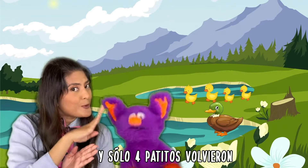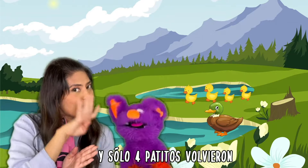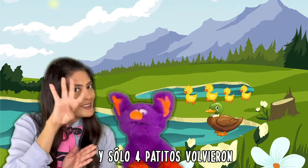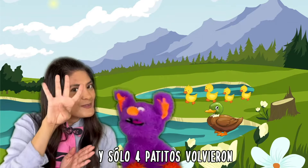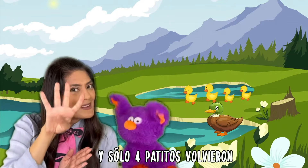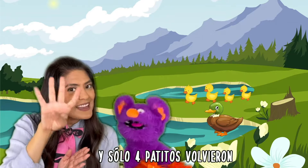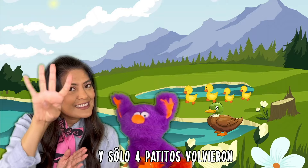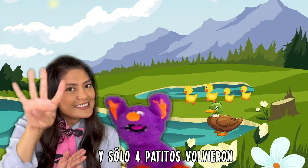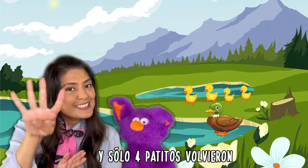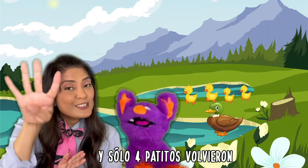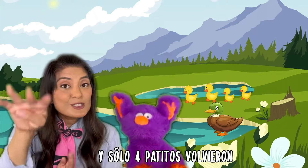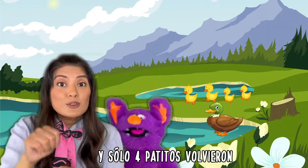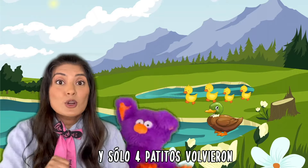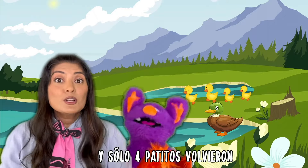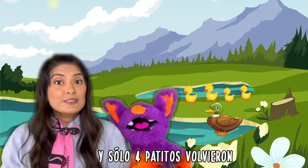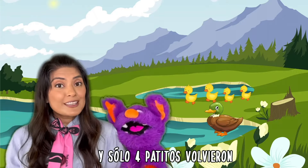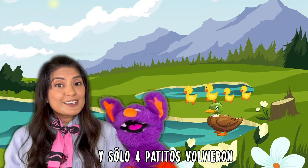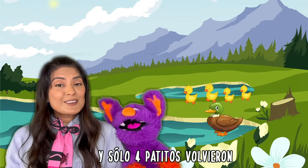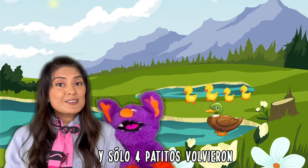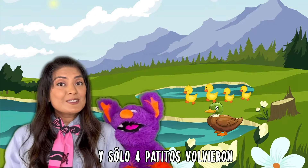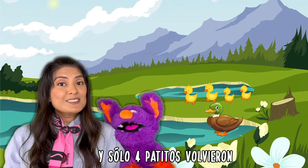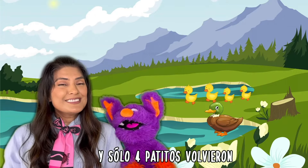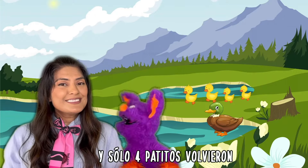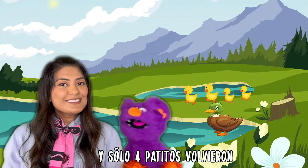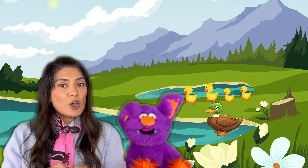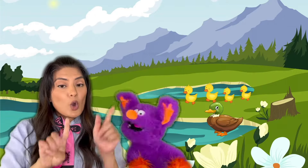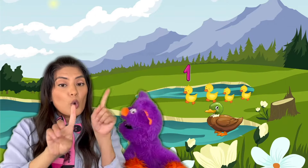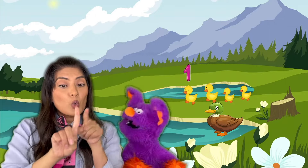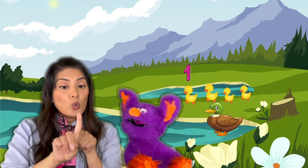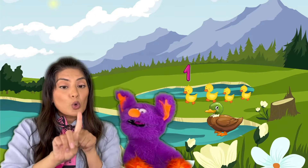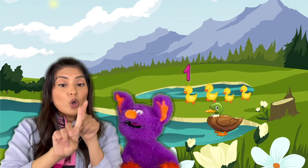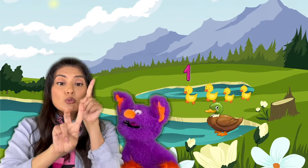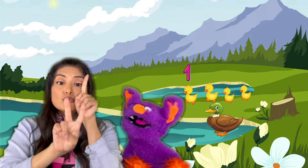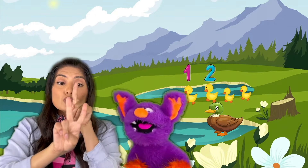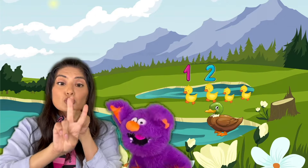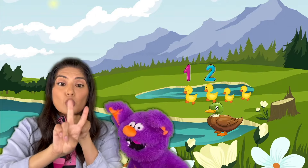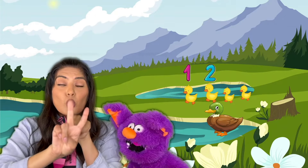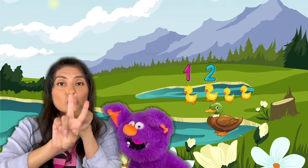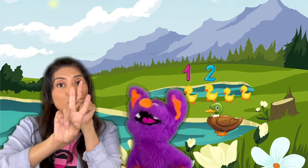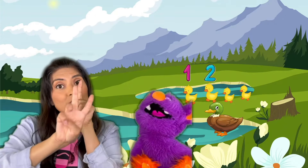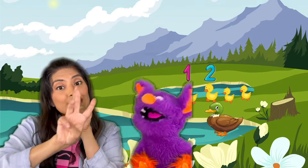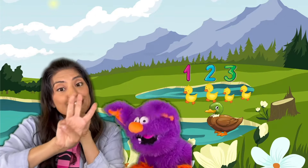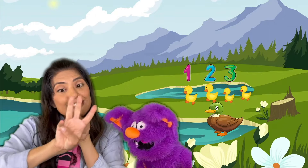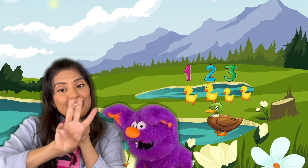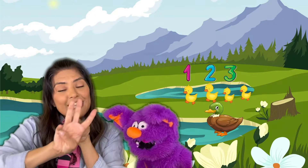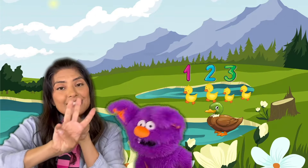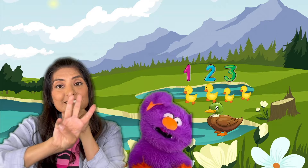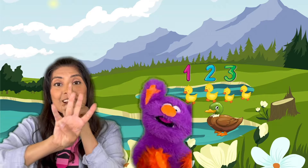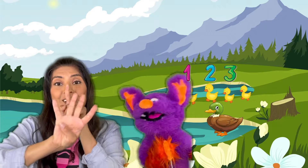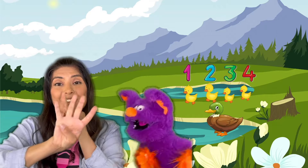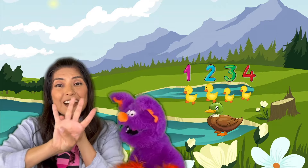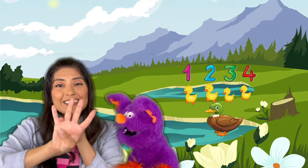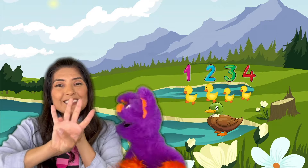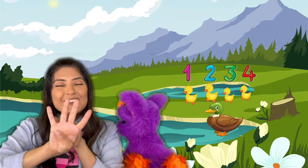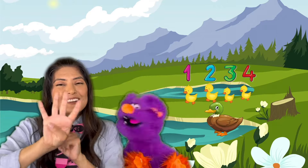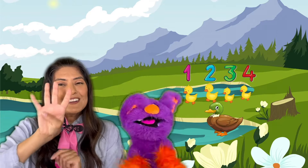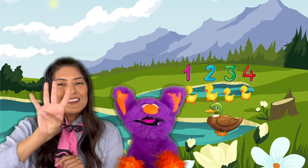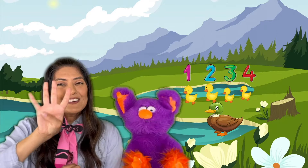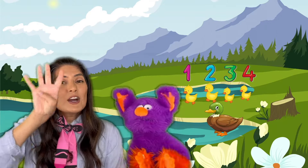cuatro patitos volvieron. Uno, dos, tres, cuatro.